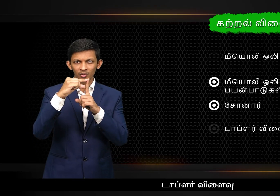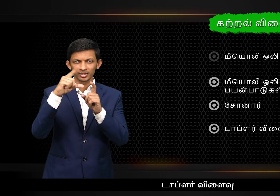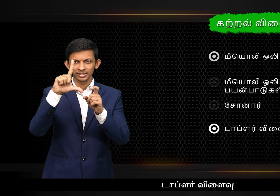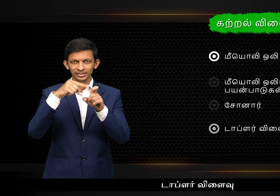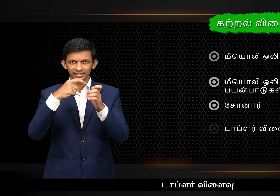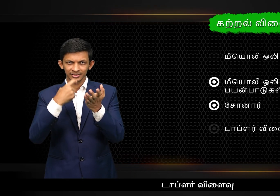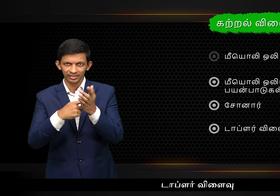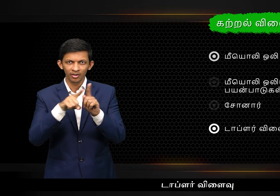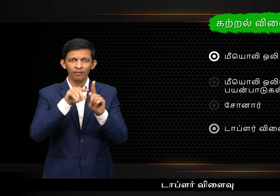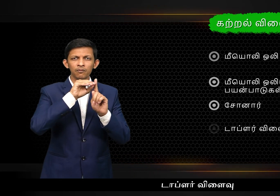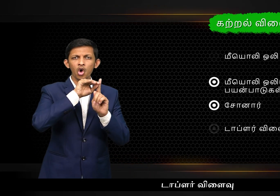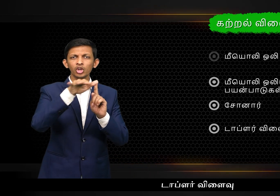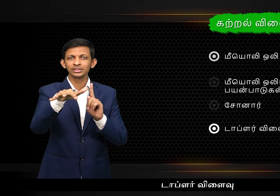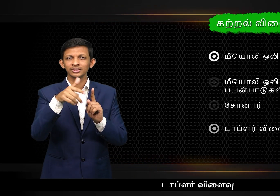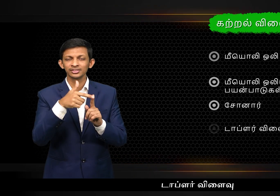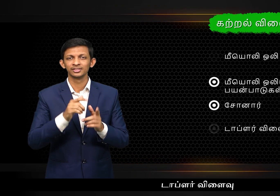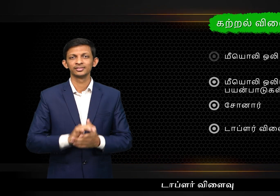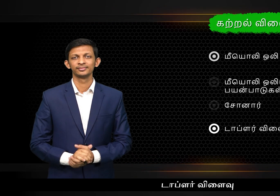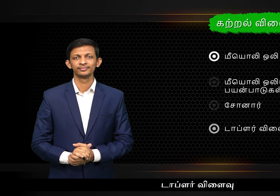டாப்ளர் விளைவு.